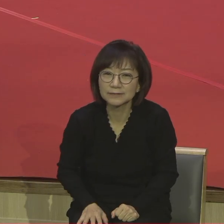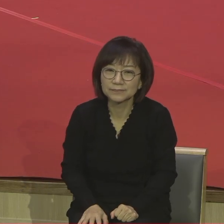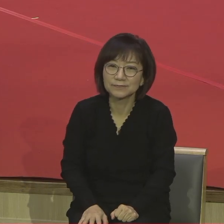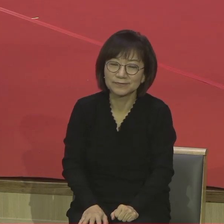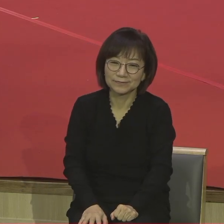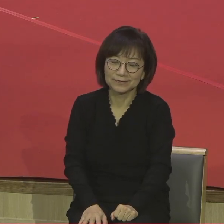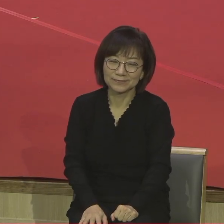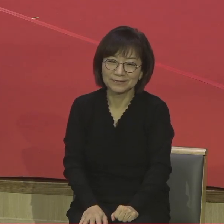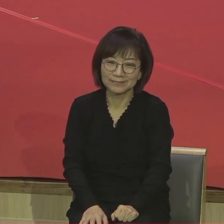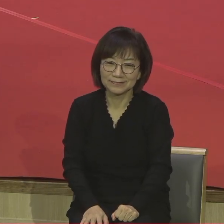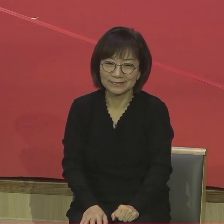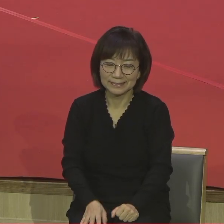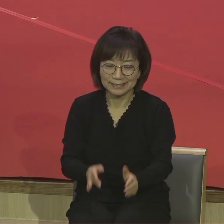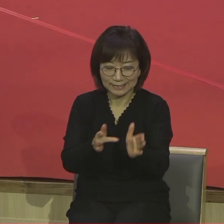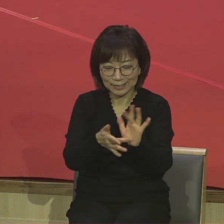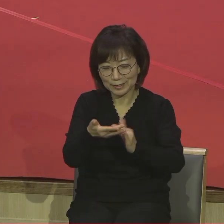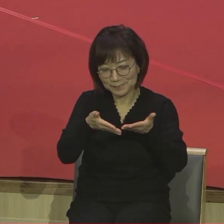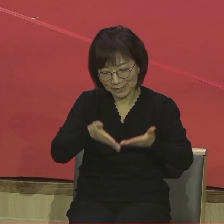성탄의 의미예요.